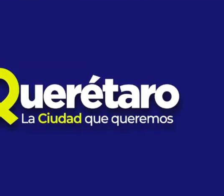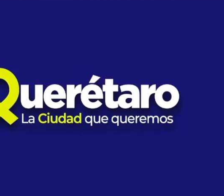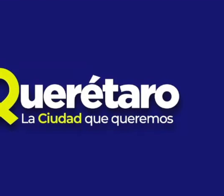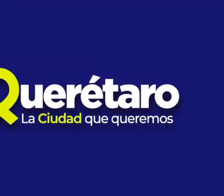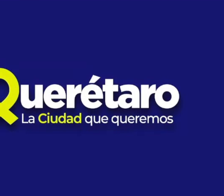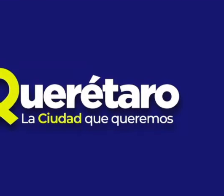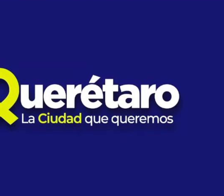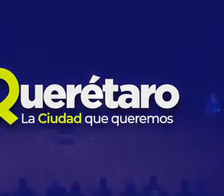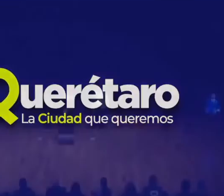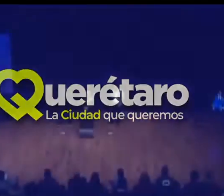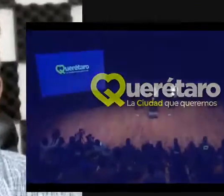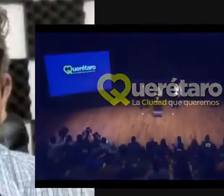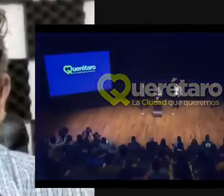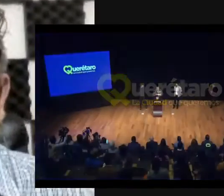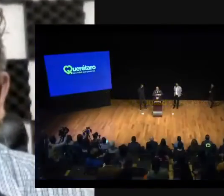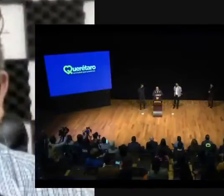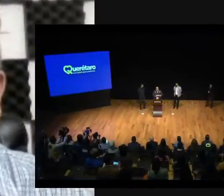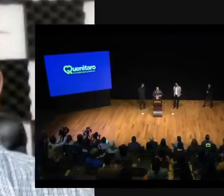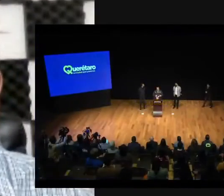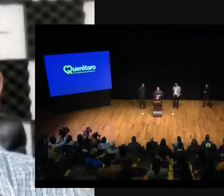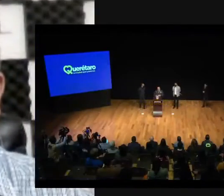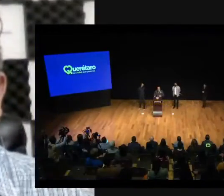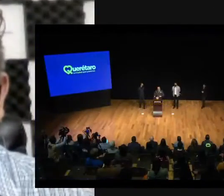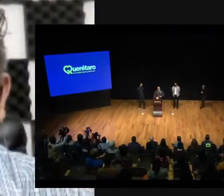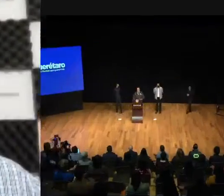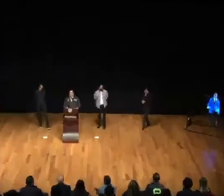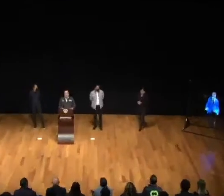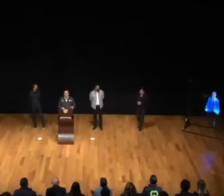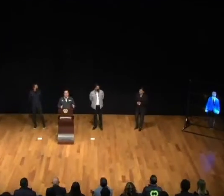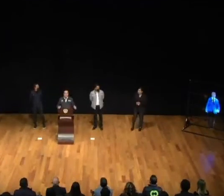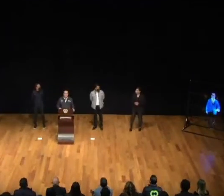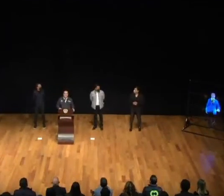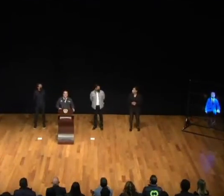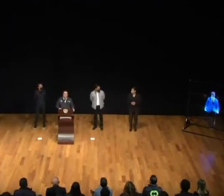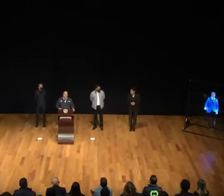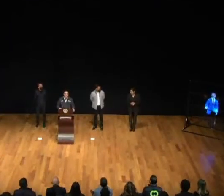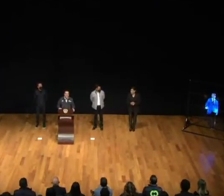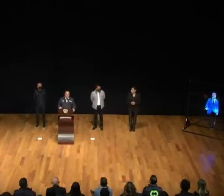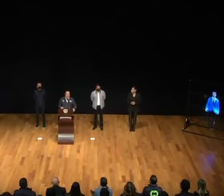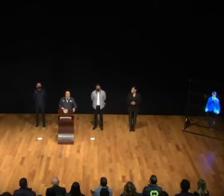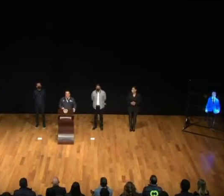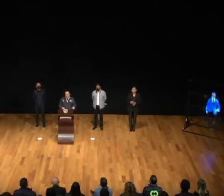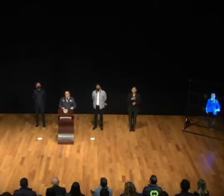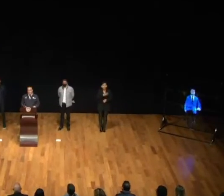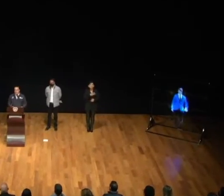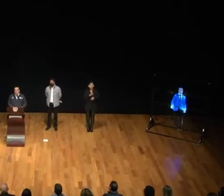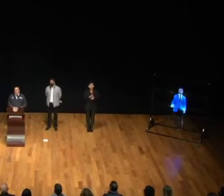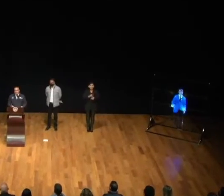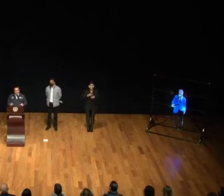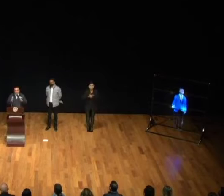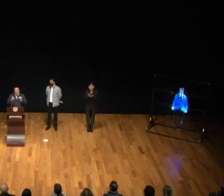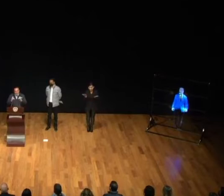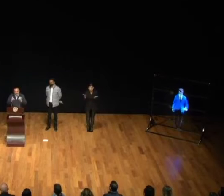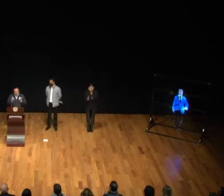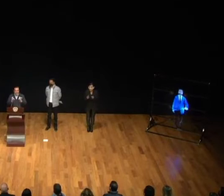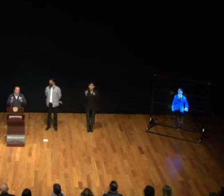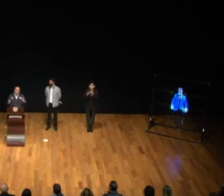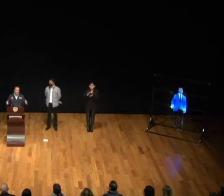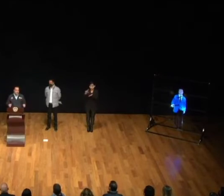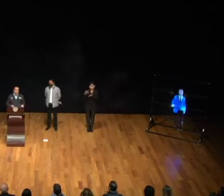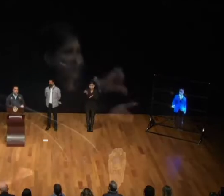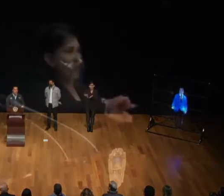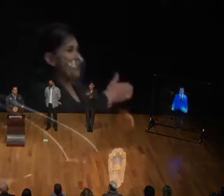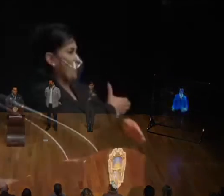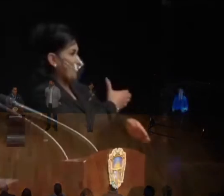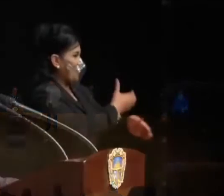de Luis Nava, presidente municipal de Querétaro. Hola, muy buenos días, tengan todas y todos ustedes. Muchas gracias